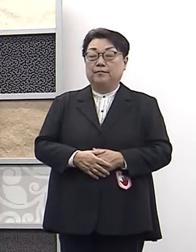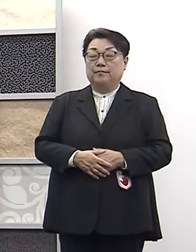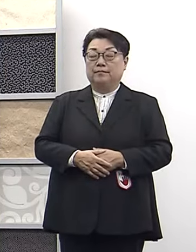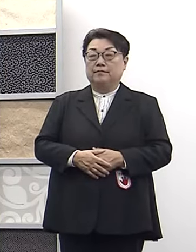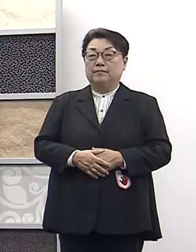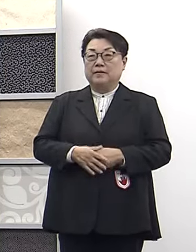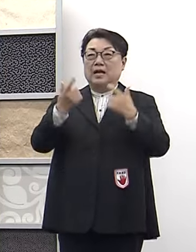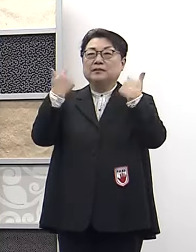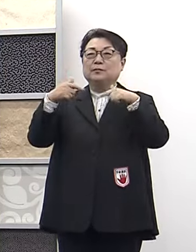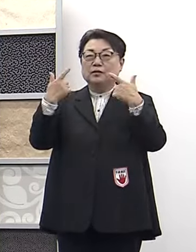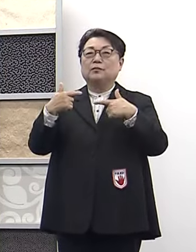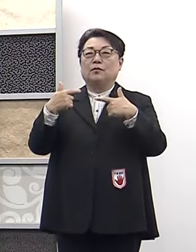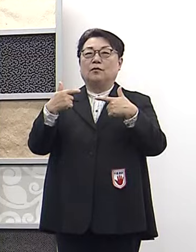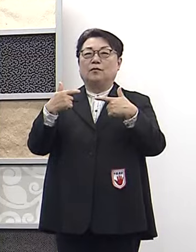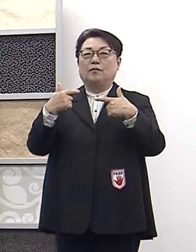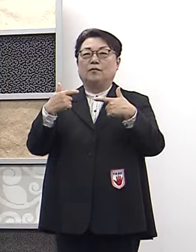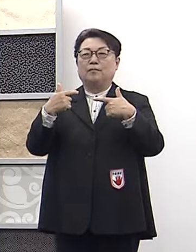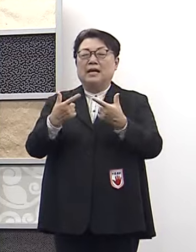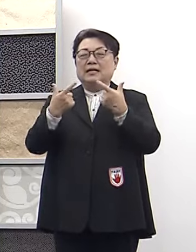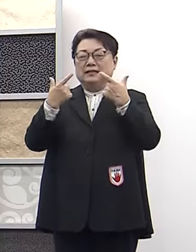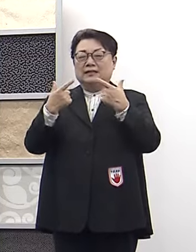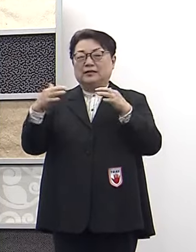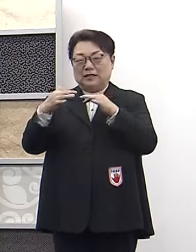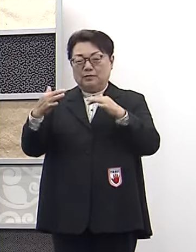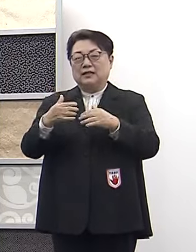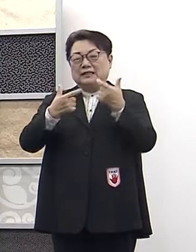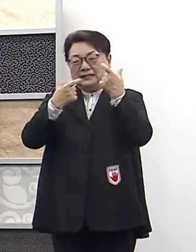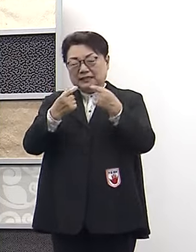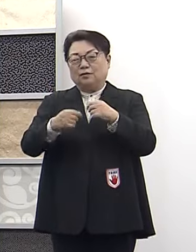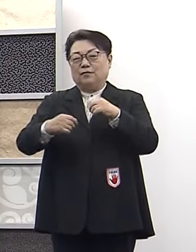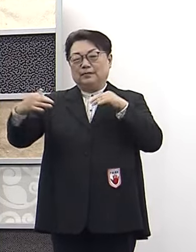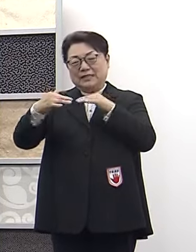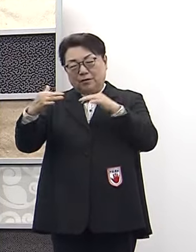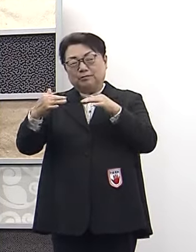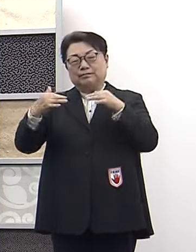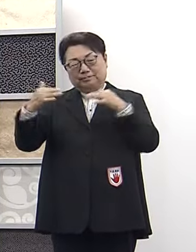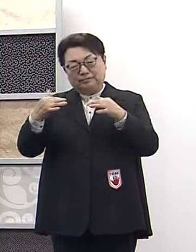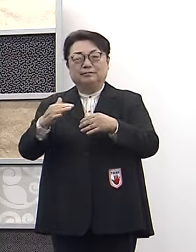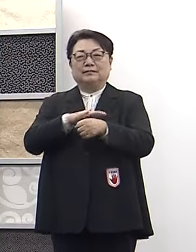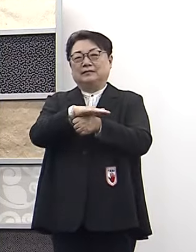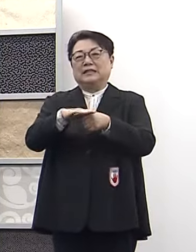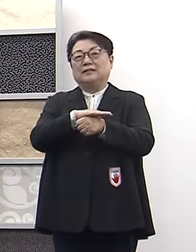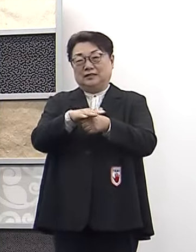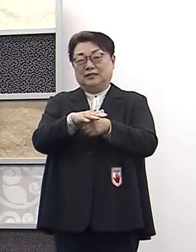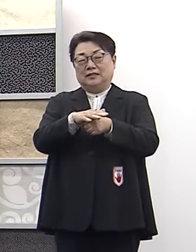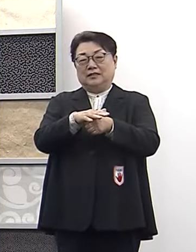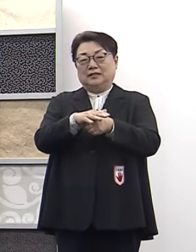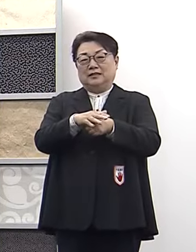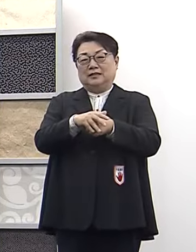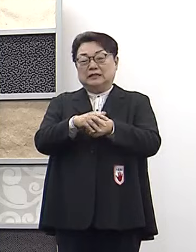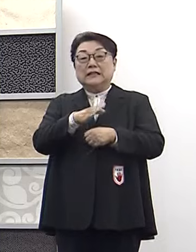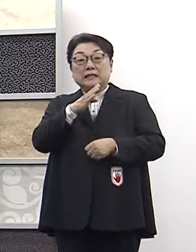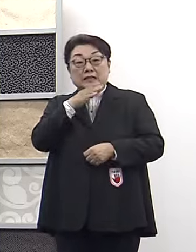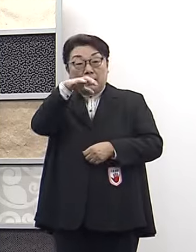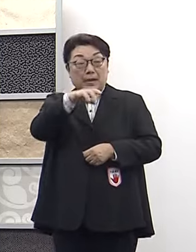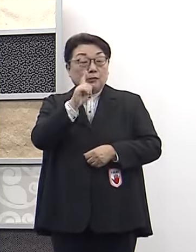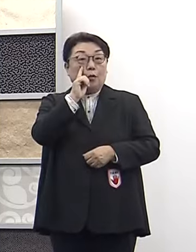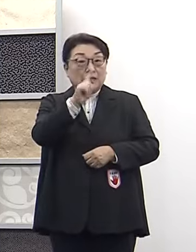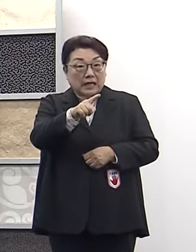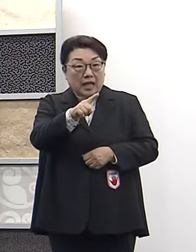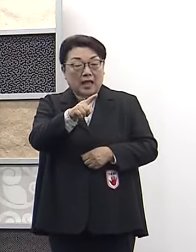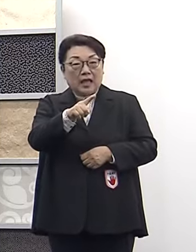言っていることはやっぱりそのファクトに基づいたこう議論っていうのはやっぱり重要だと、思っています。そういう意味で一回ご覧になっていただいて、今